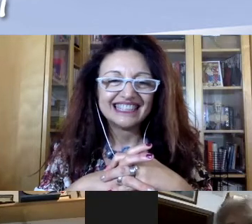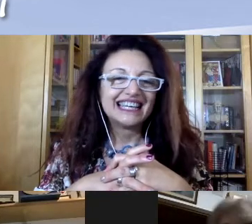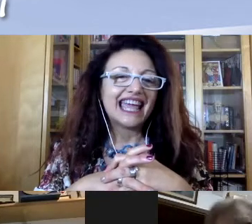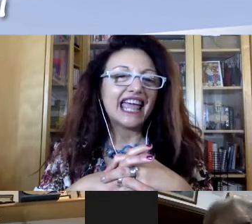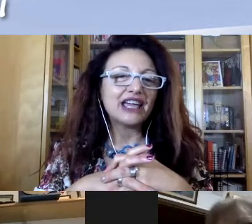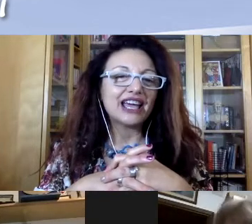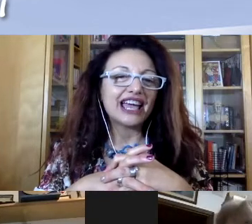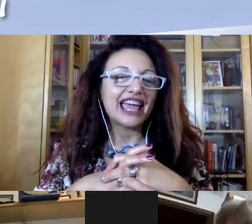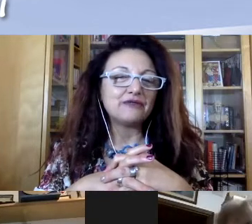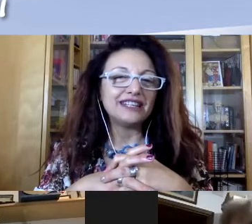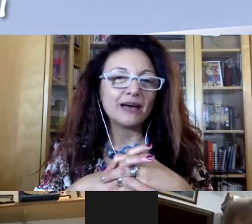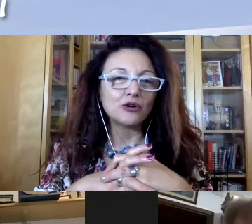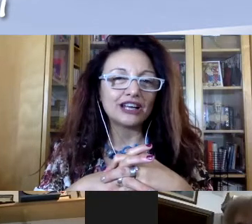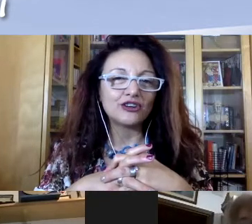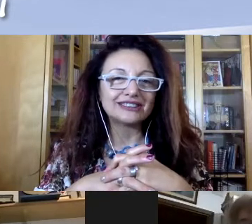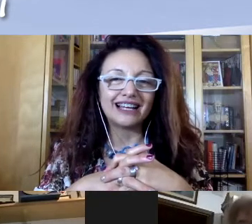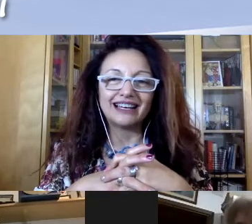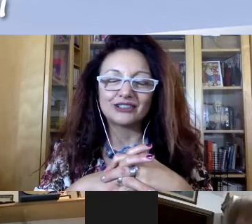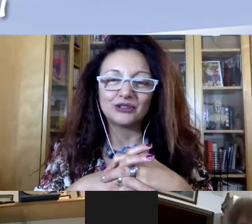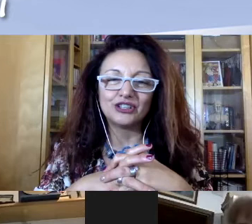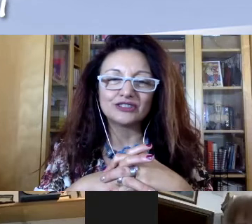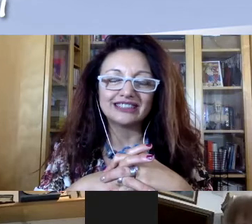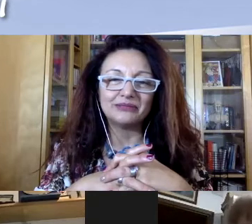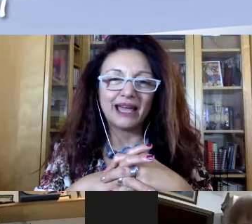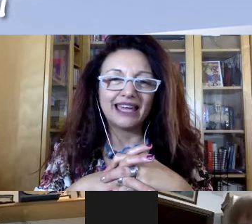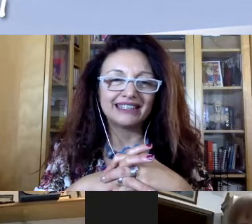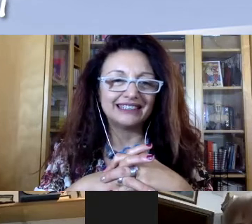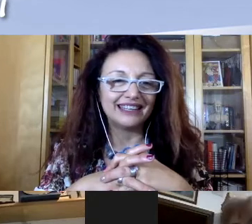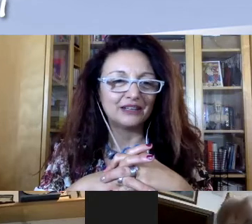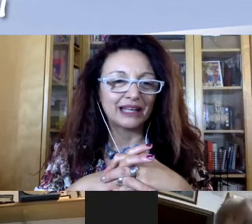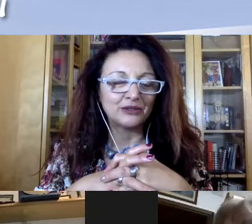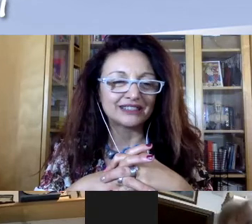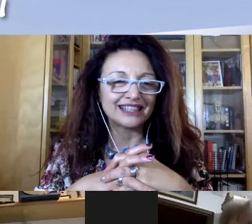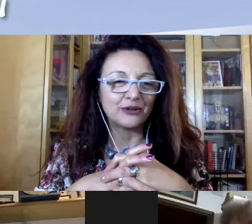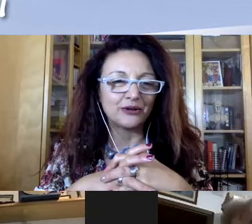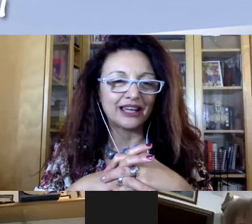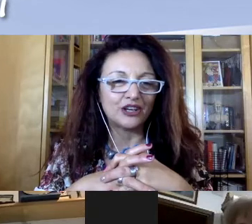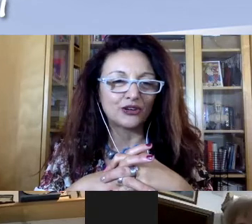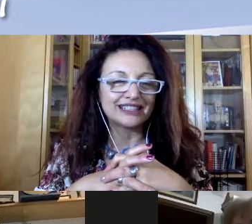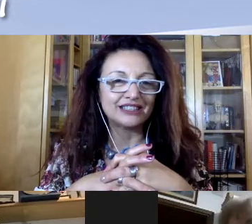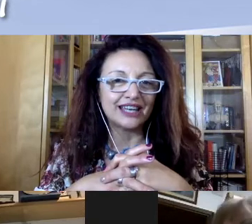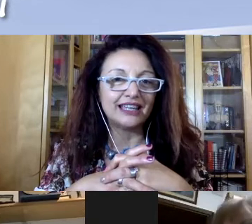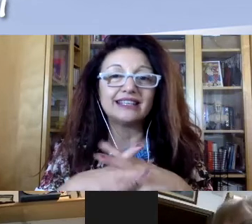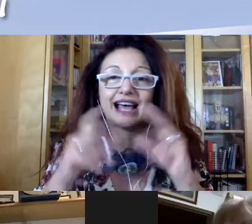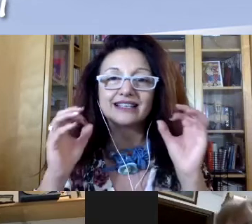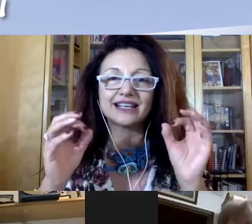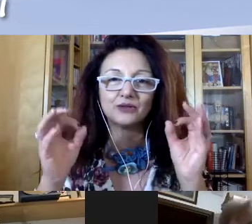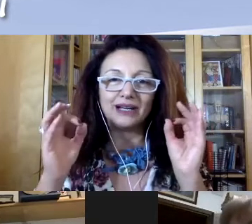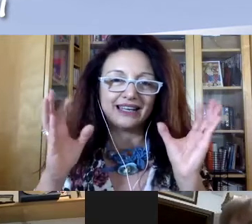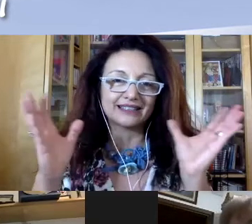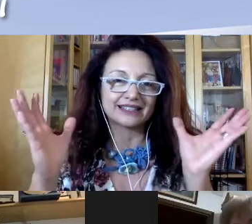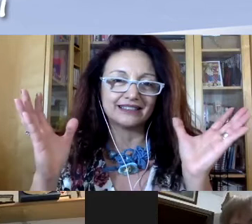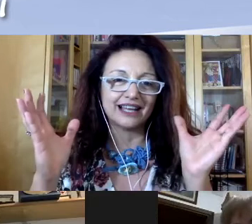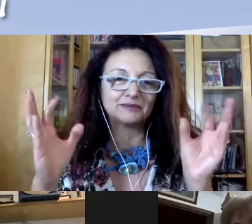tutti. Ciao Katie. E finiamo con la nostra, con i nostri Mary e Marilu Teseo e Loris DJ,